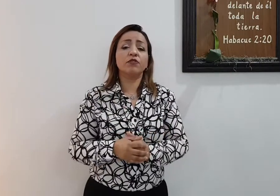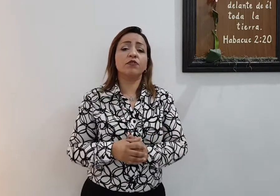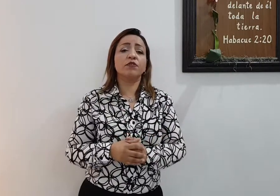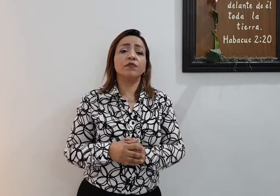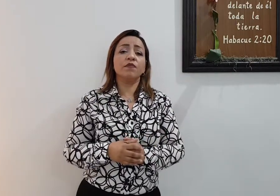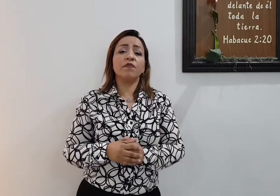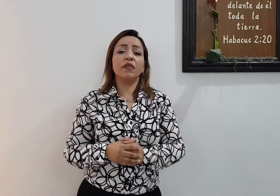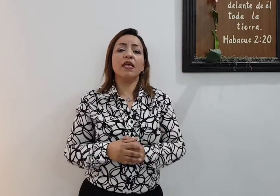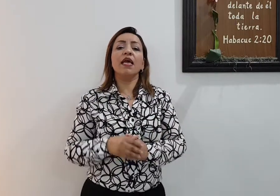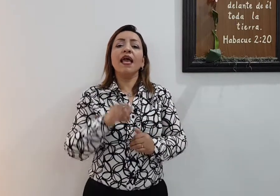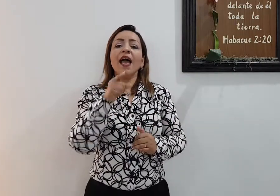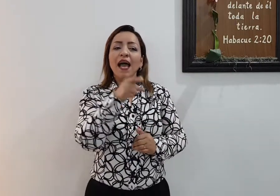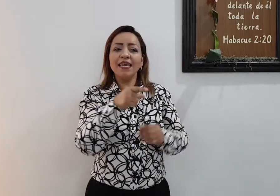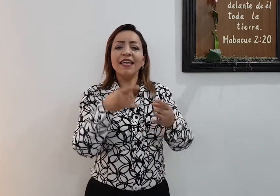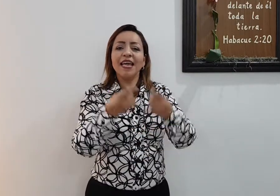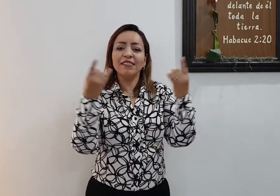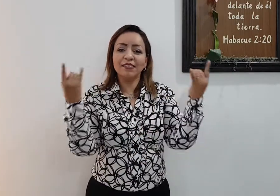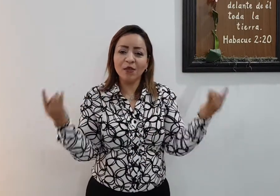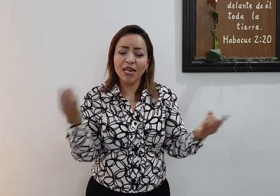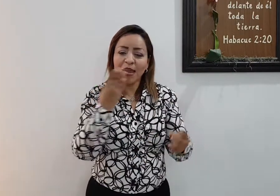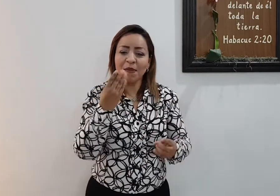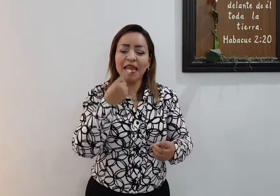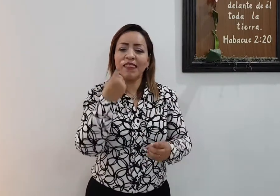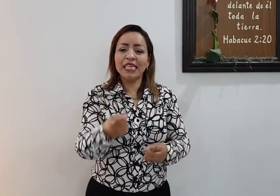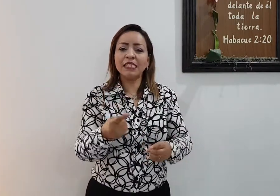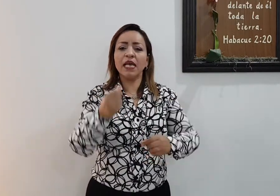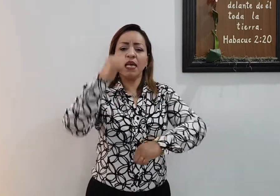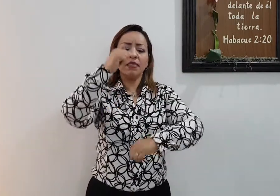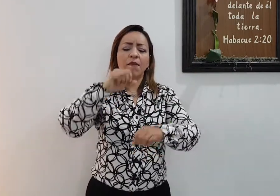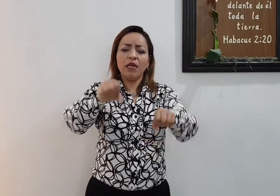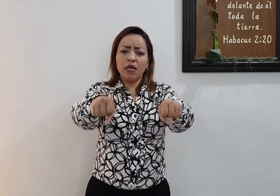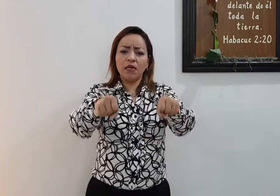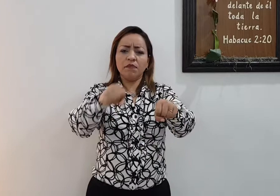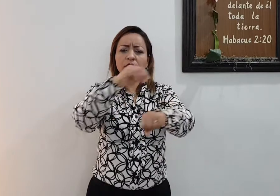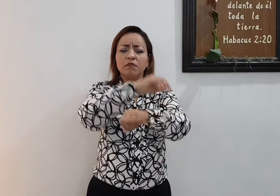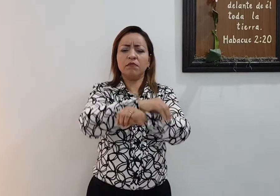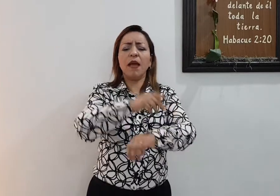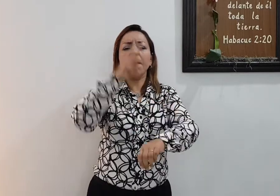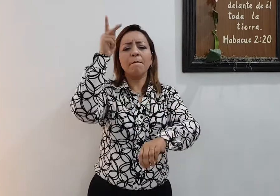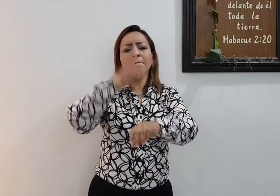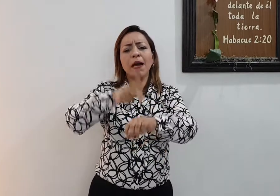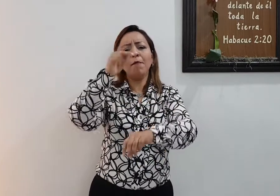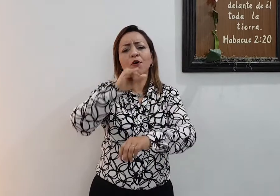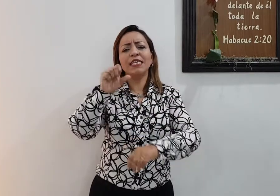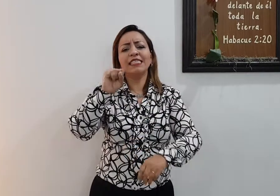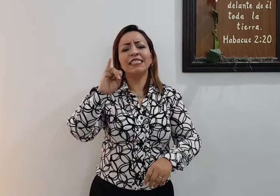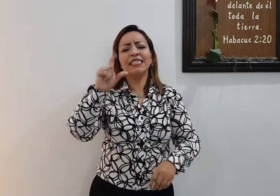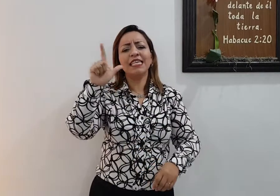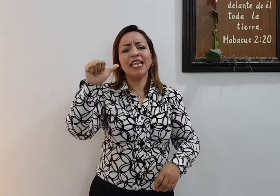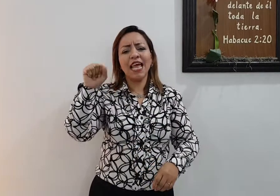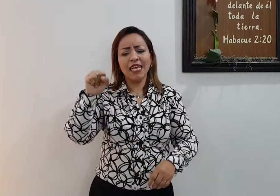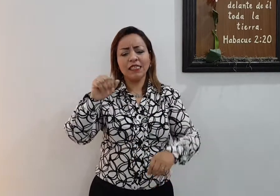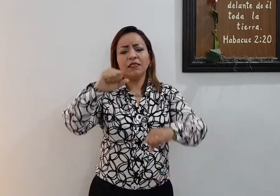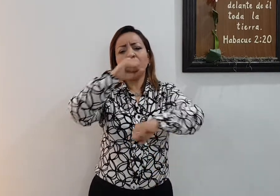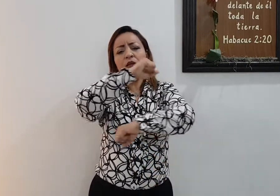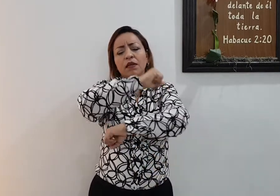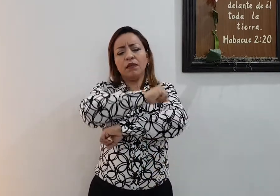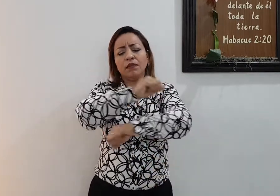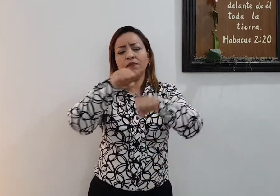puertas de la cárcel se abrieron, el carcelero dijo, ya se me escaparon estos, y eso se pagaba con la vida, hermano. Y entonces el carcelero